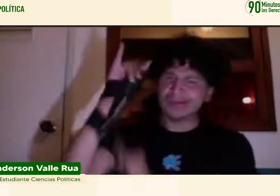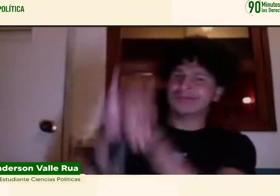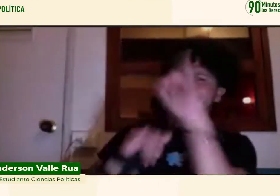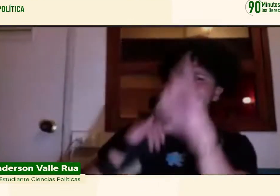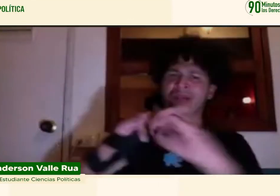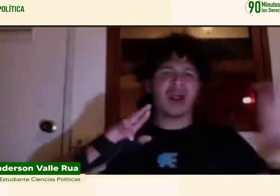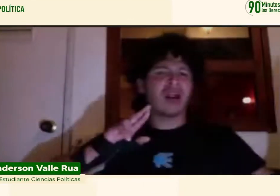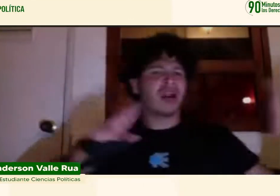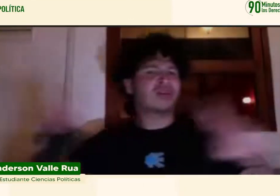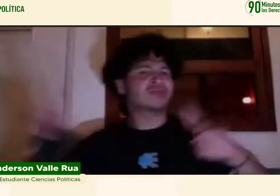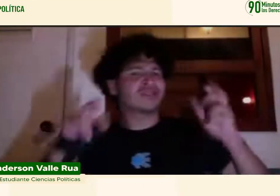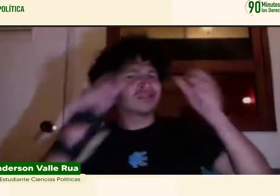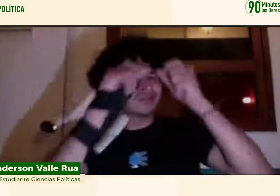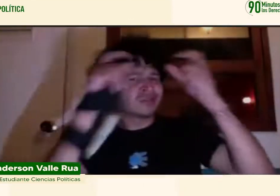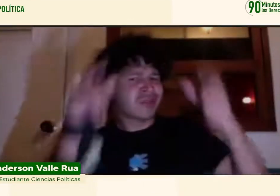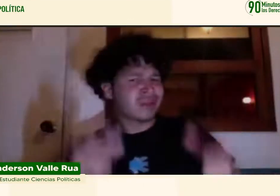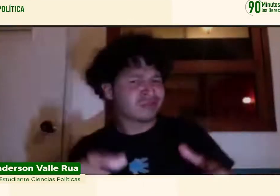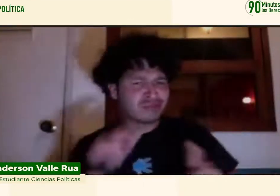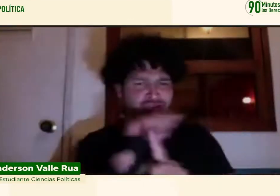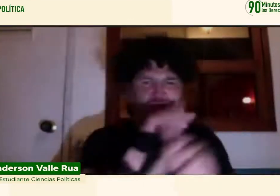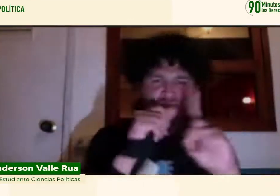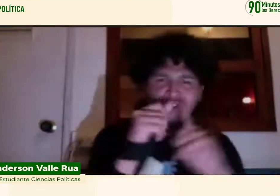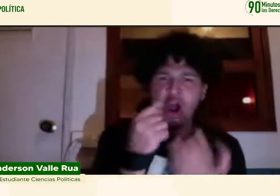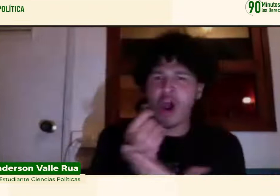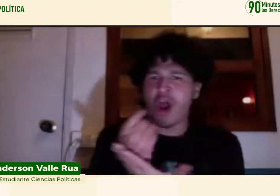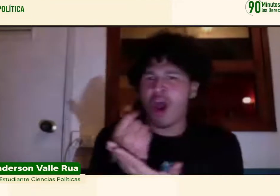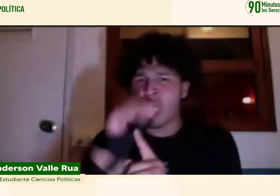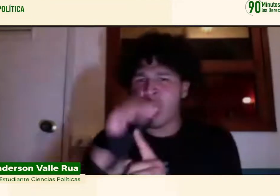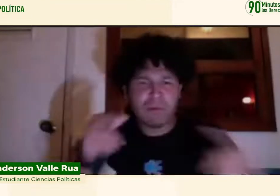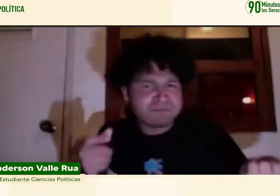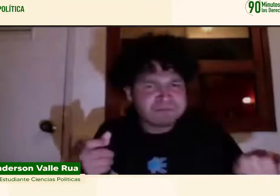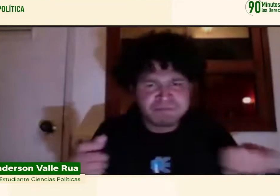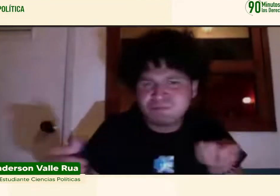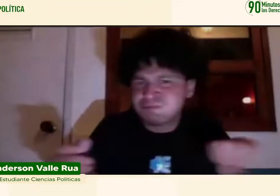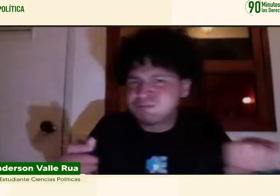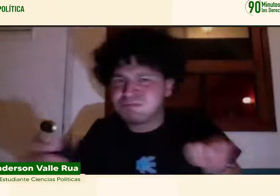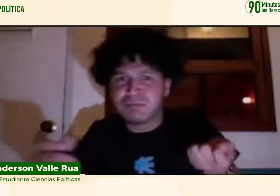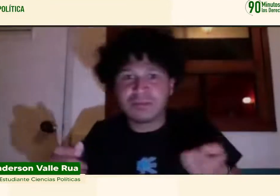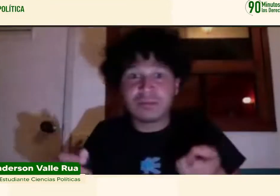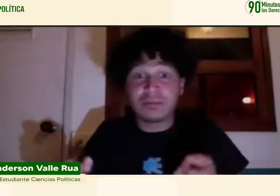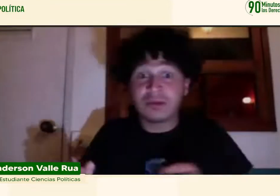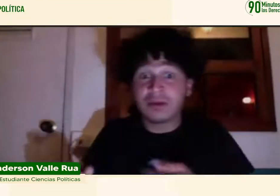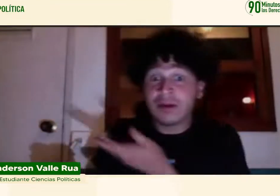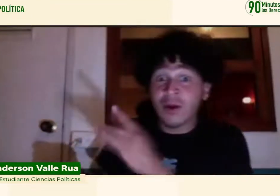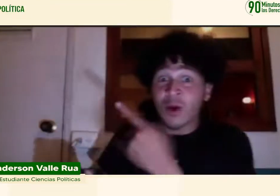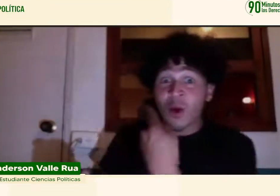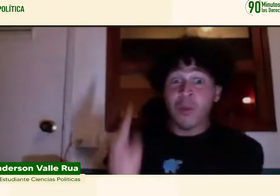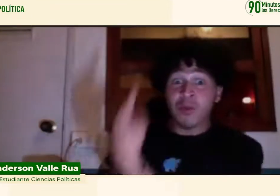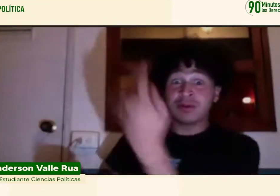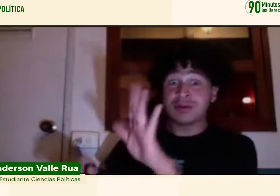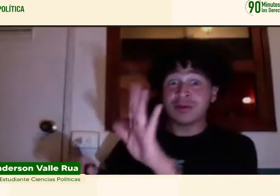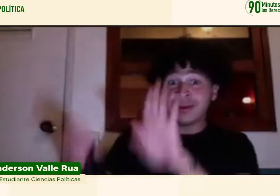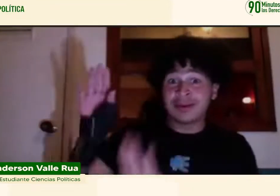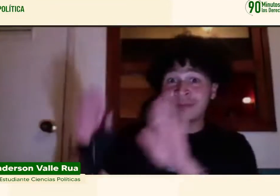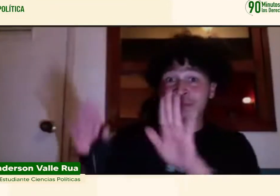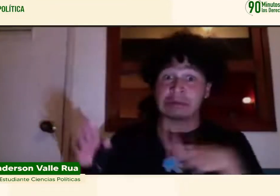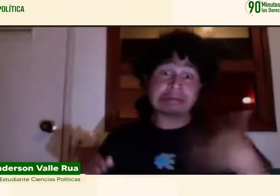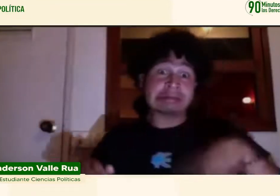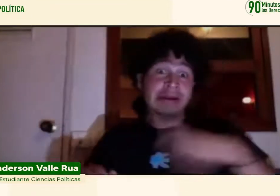como director de la organización en cuanto a ese relacionamiento con el estado con sus partidos